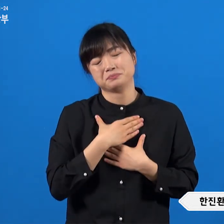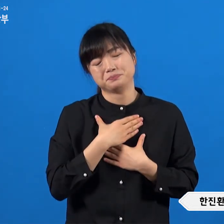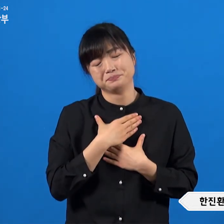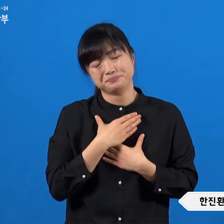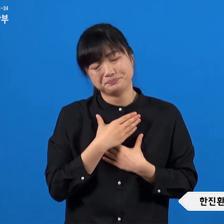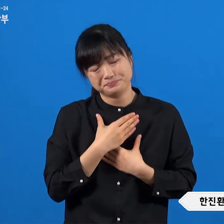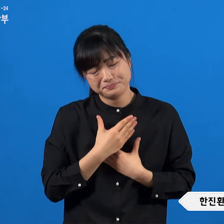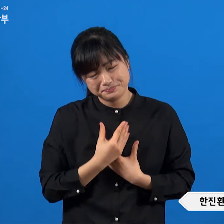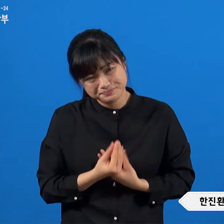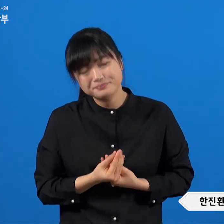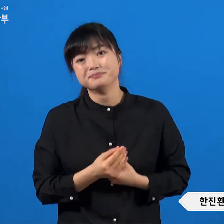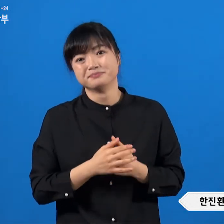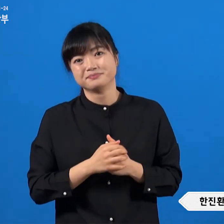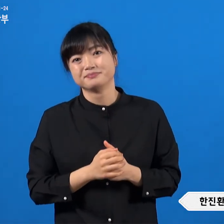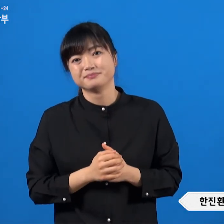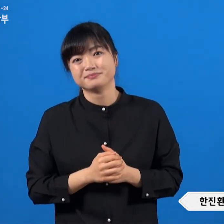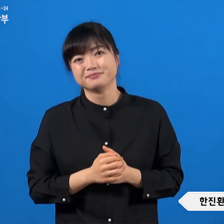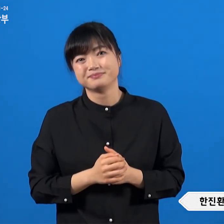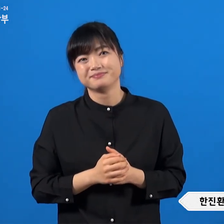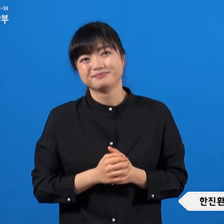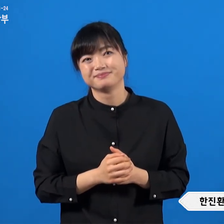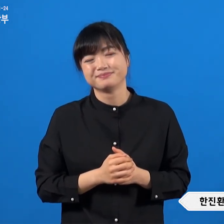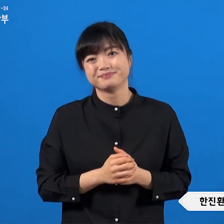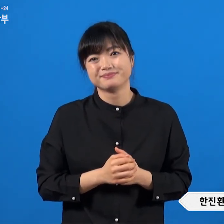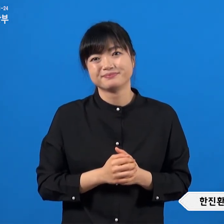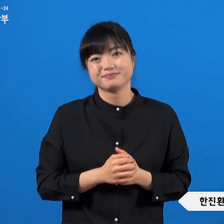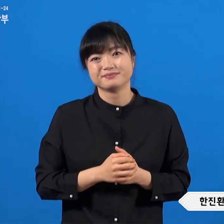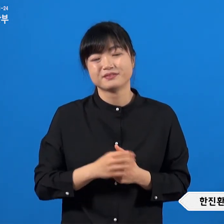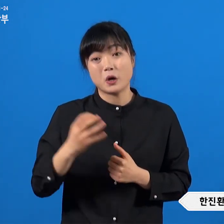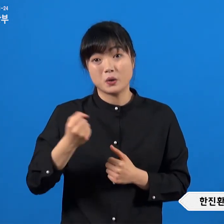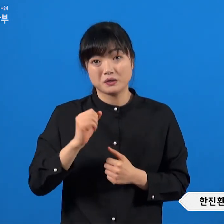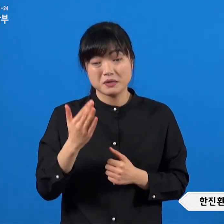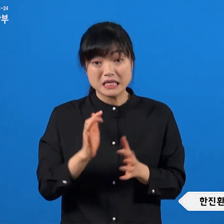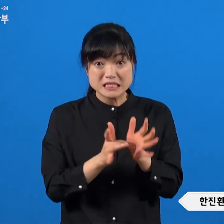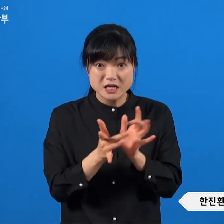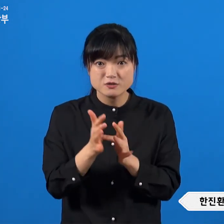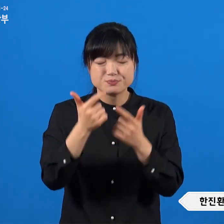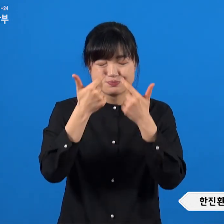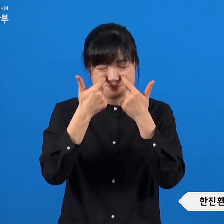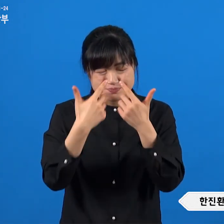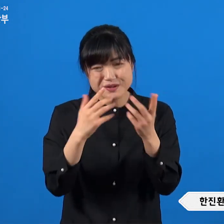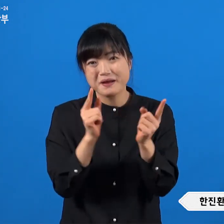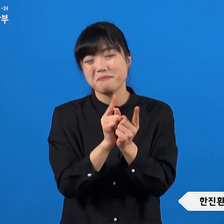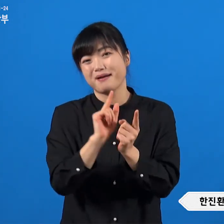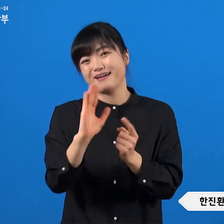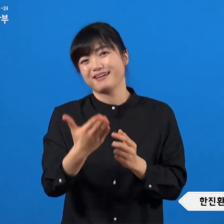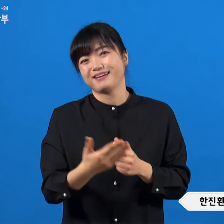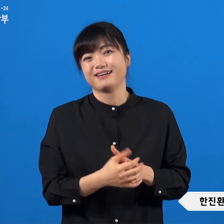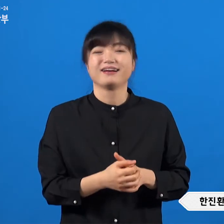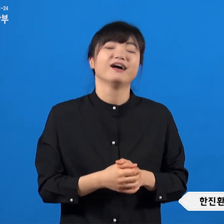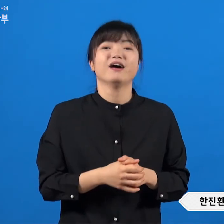위로가 깃들이는 그런 사람이 되었습니다. 예수님을 제대로 만난 것이죠.